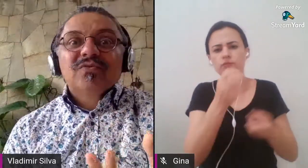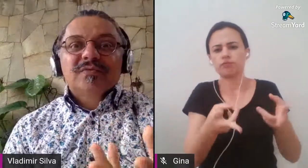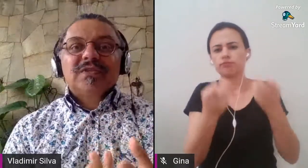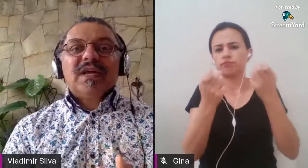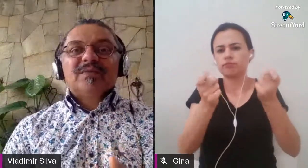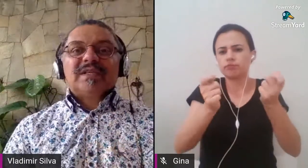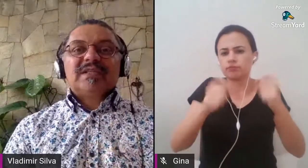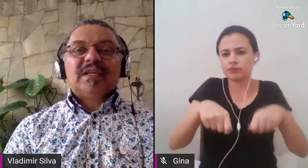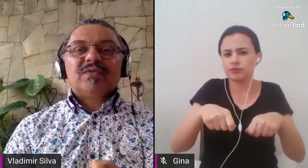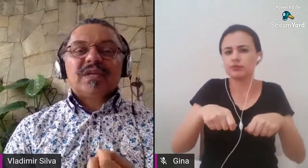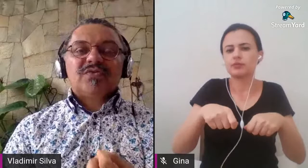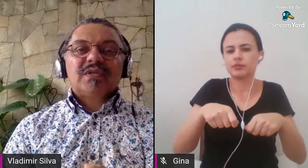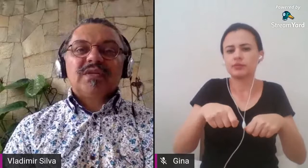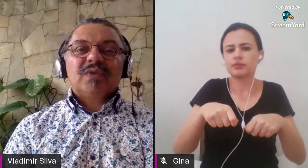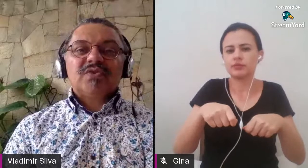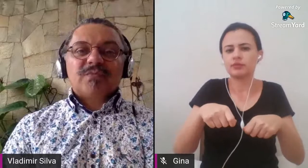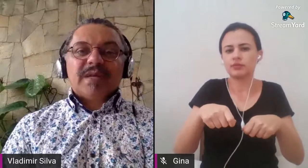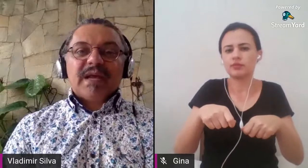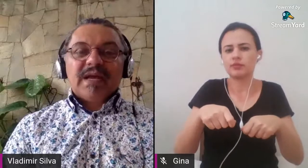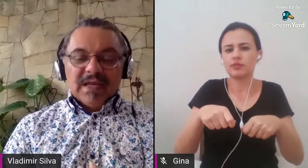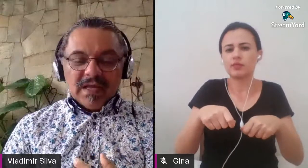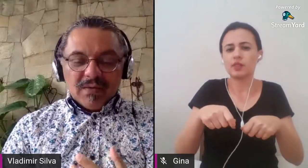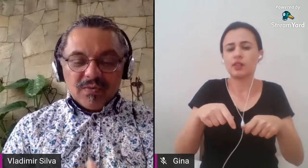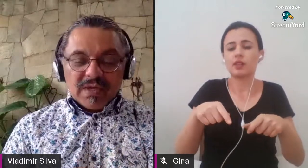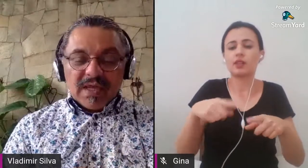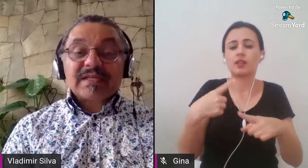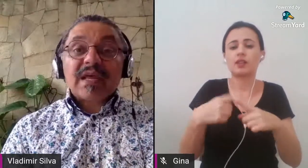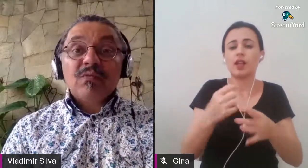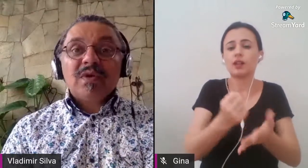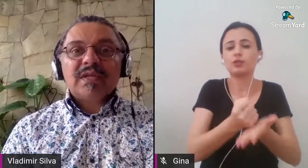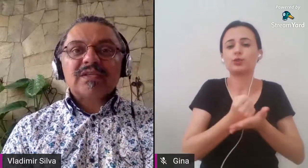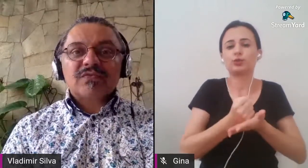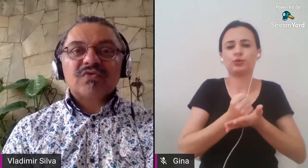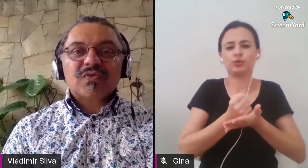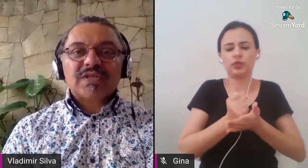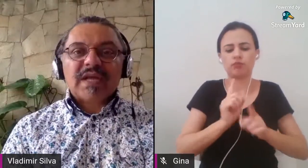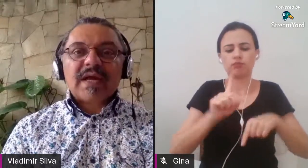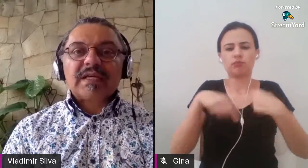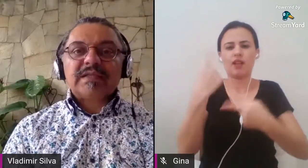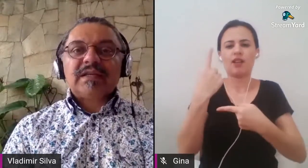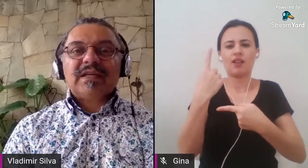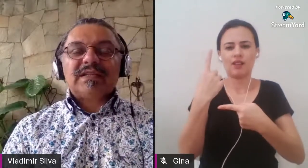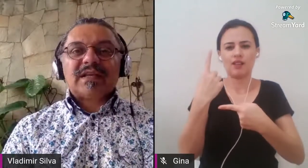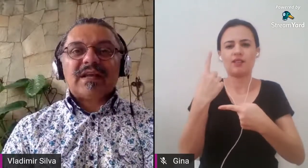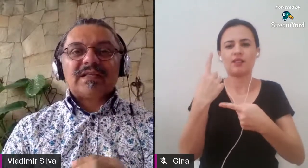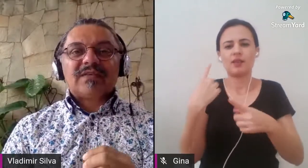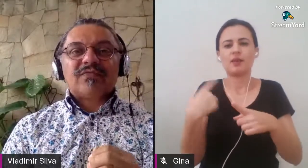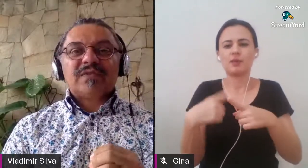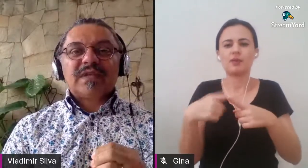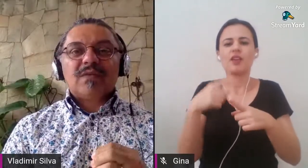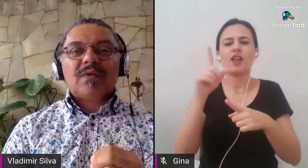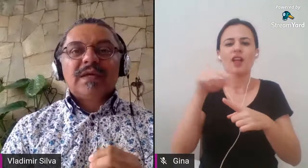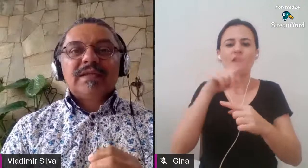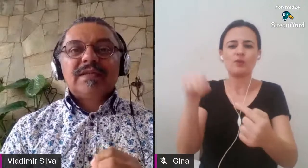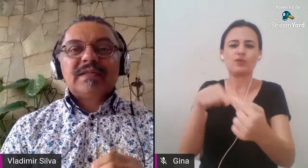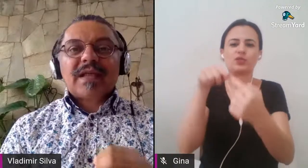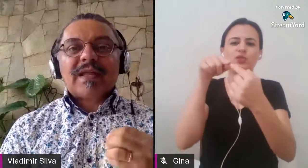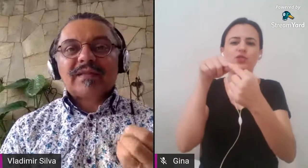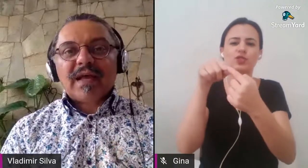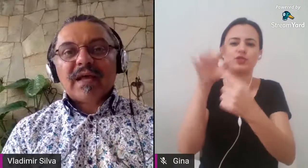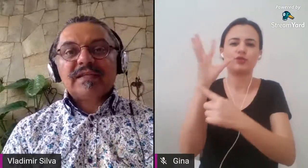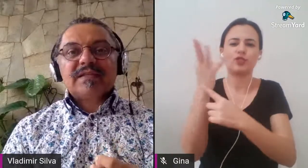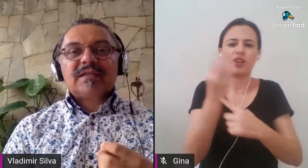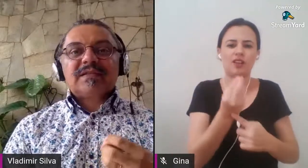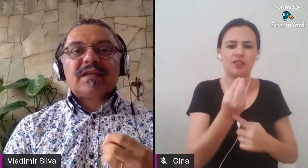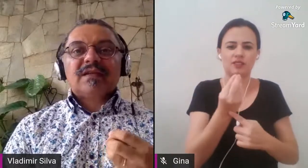faz sentido, digamos assim, né, nos ajudando a superar. Porque essa é uma das funções da arte, né? Essa função de